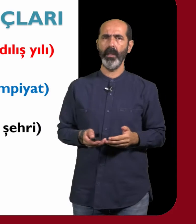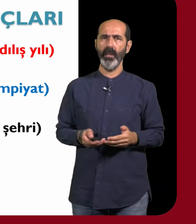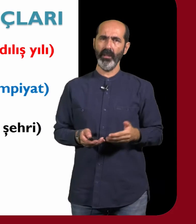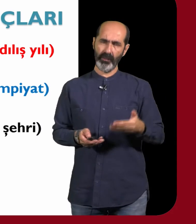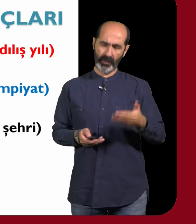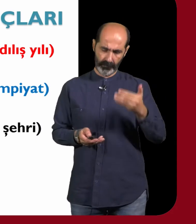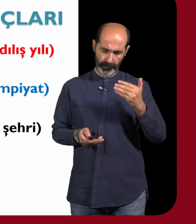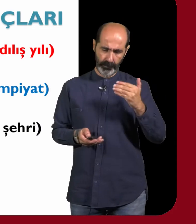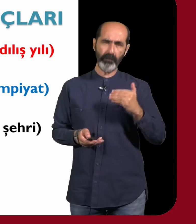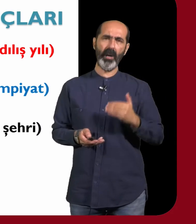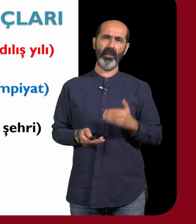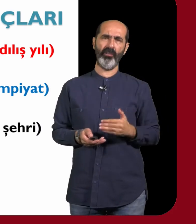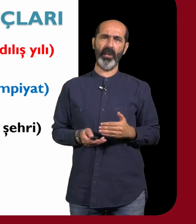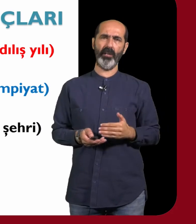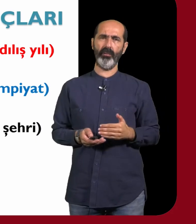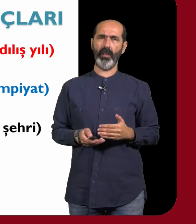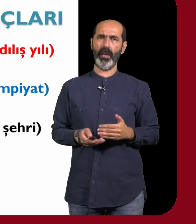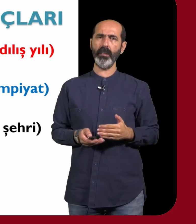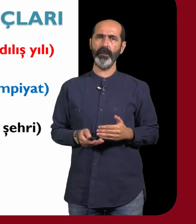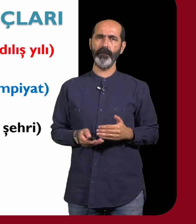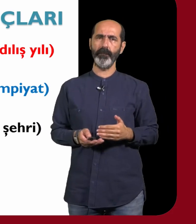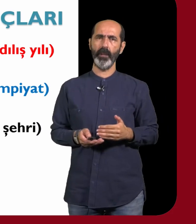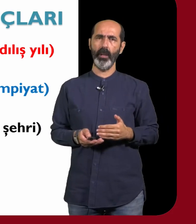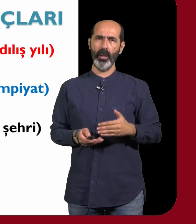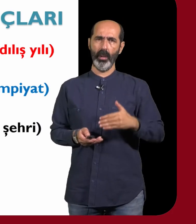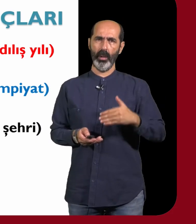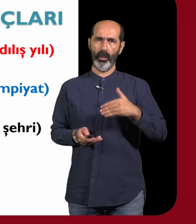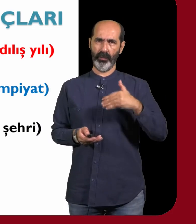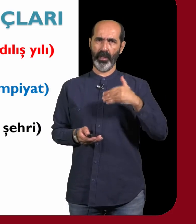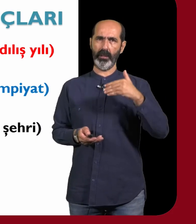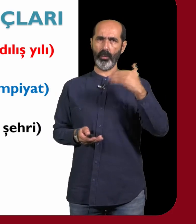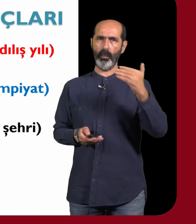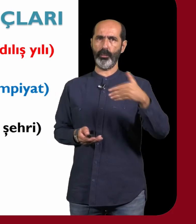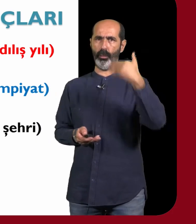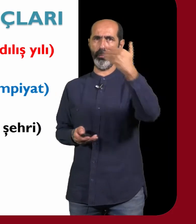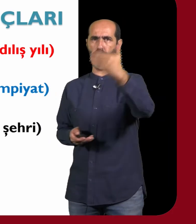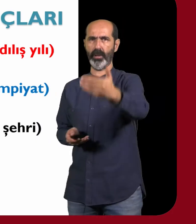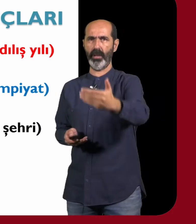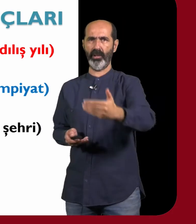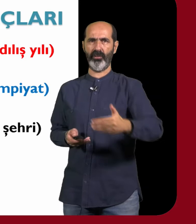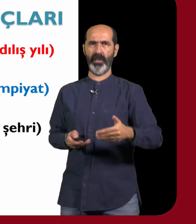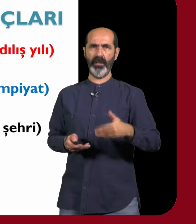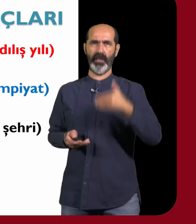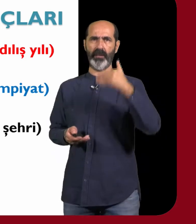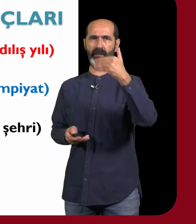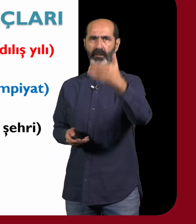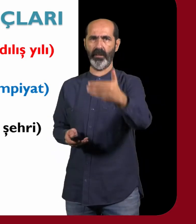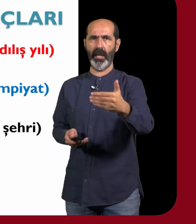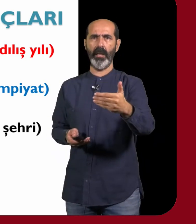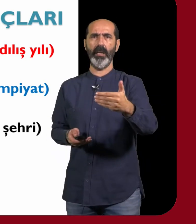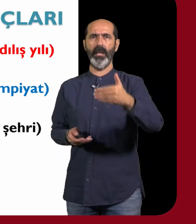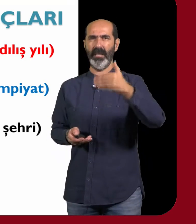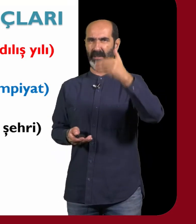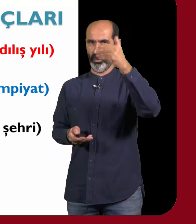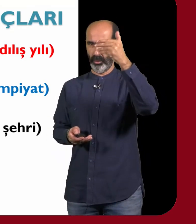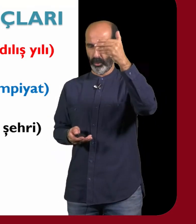ise takvimin başlangıcı olarak bu özellikler olmuş trombüs kardeşlerin etkisiyle e